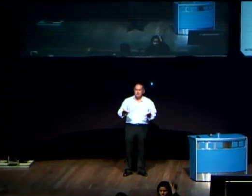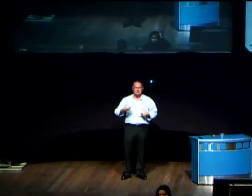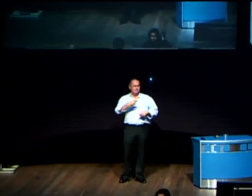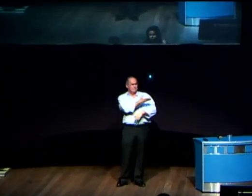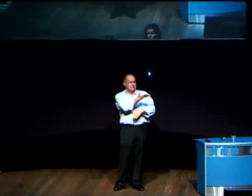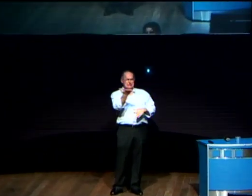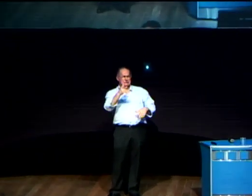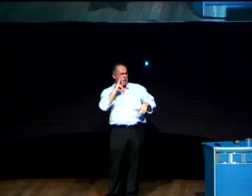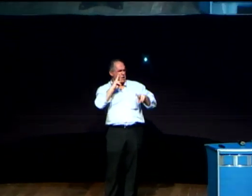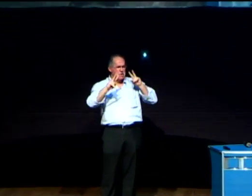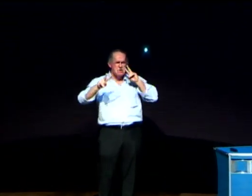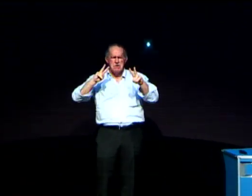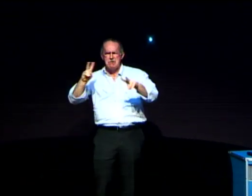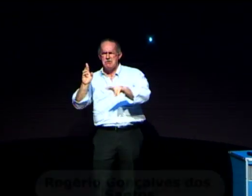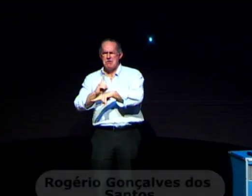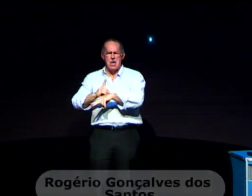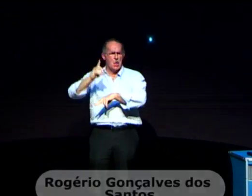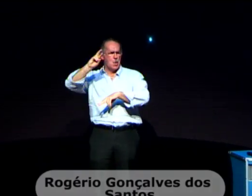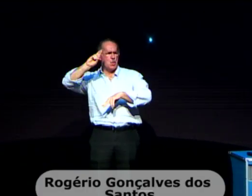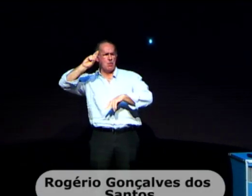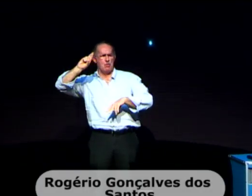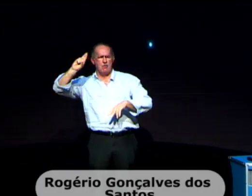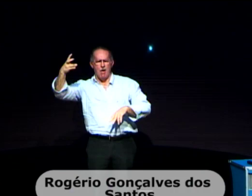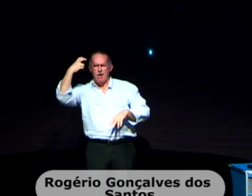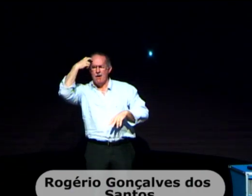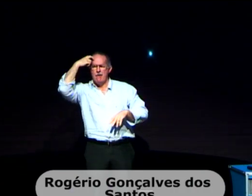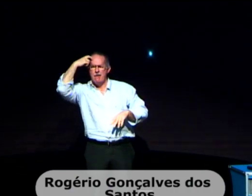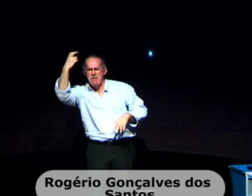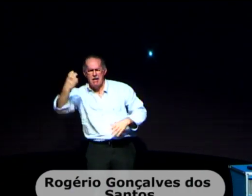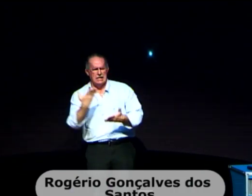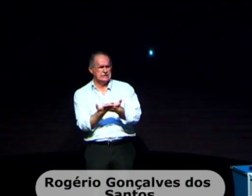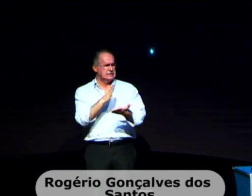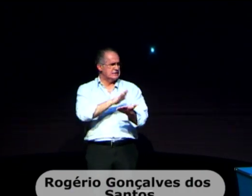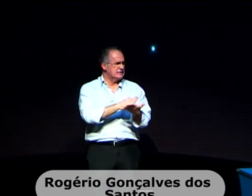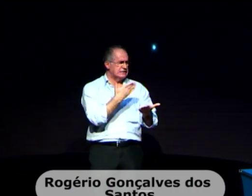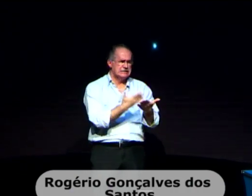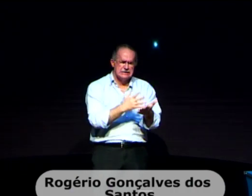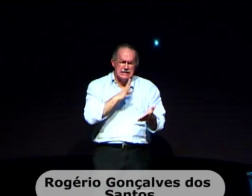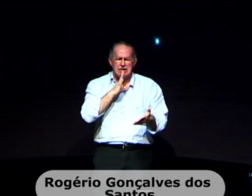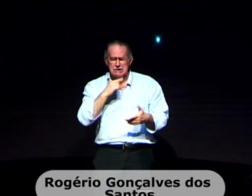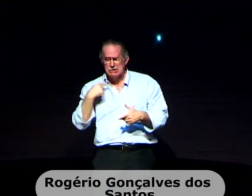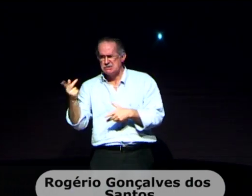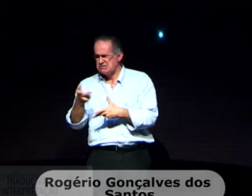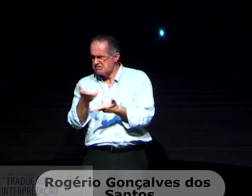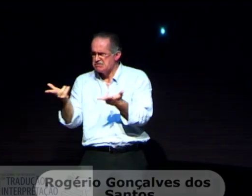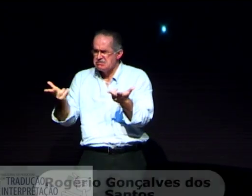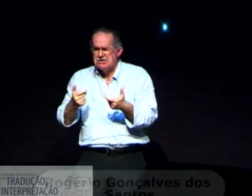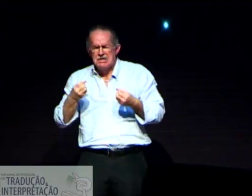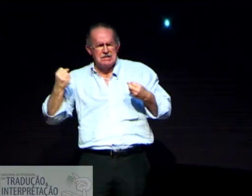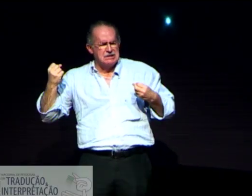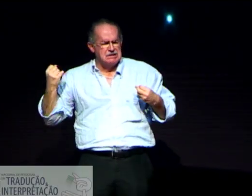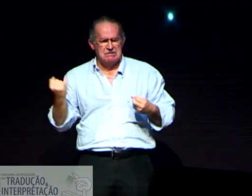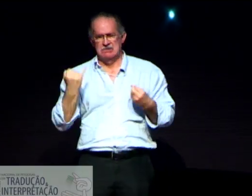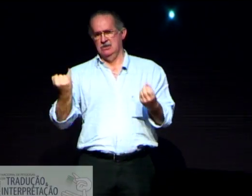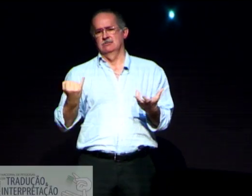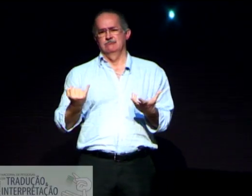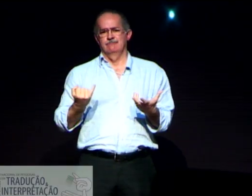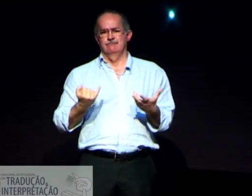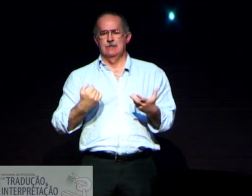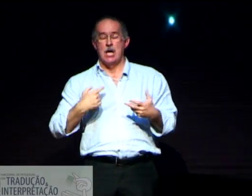Boa tarde a todos. Eu estou muito contente de ver tantas pessoas renomadas, intérpretes aqui. Isso é